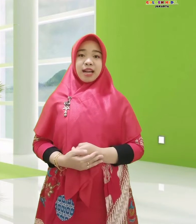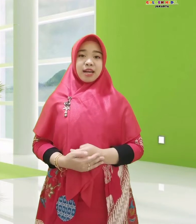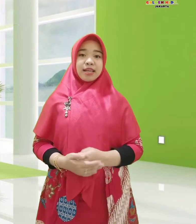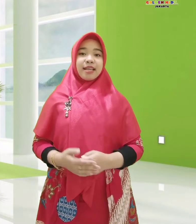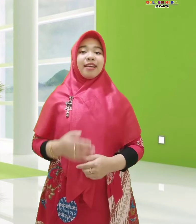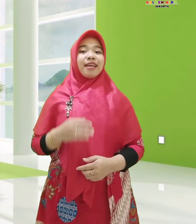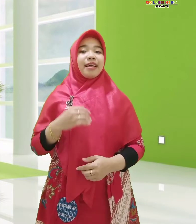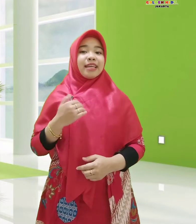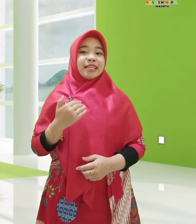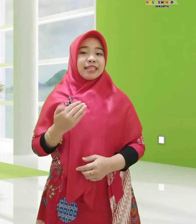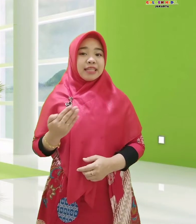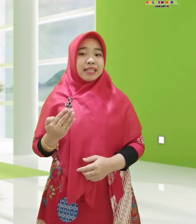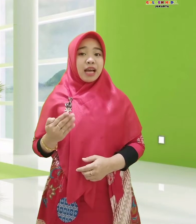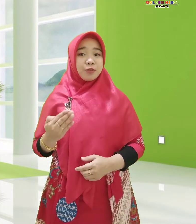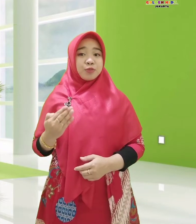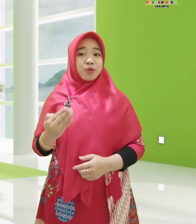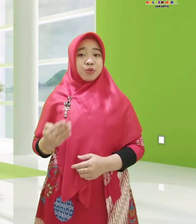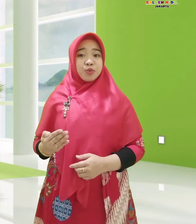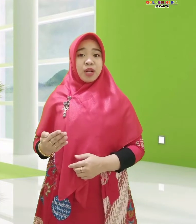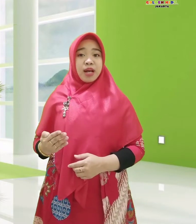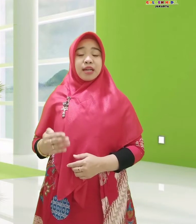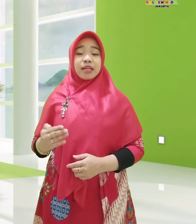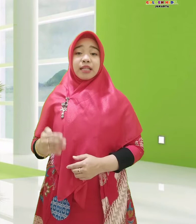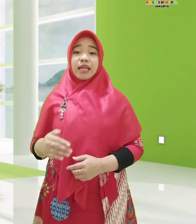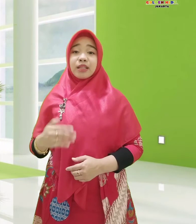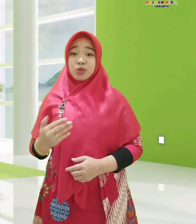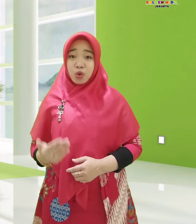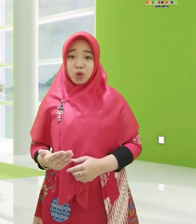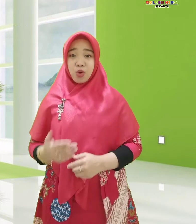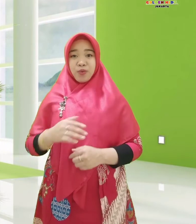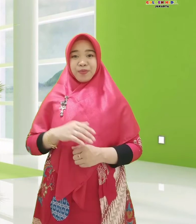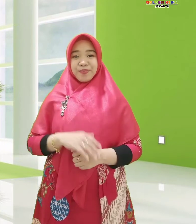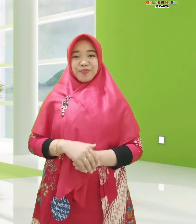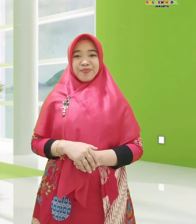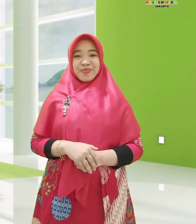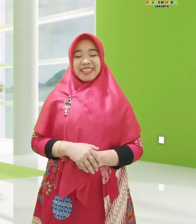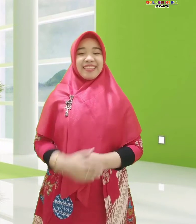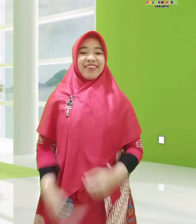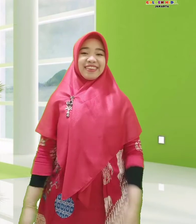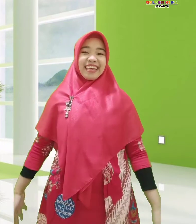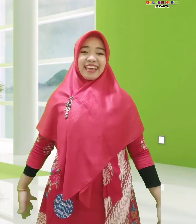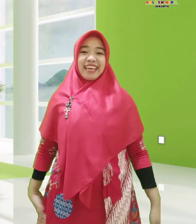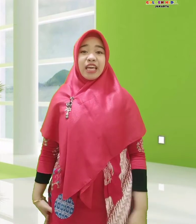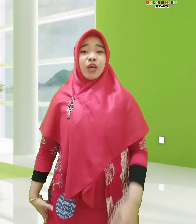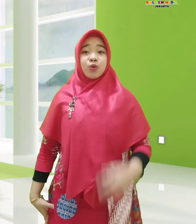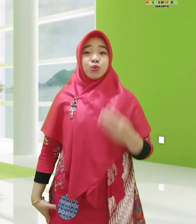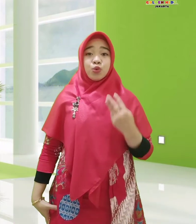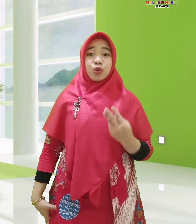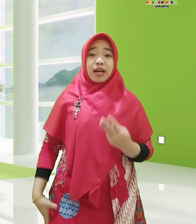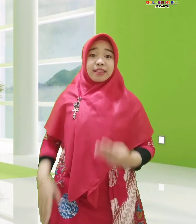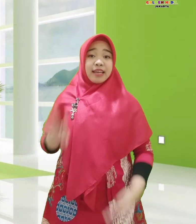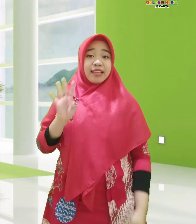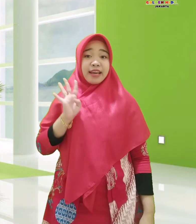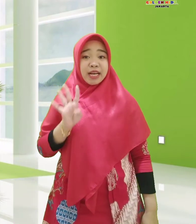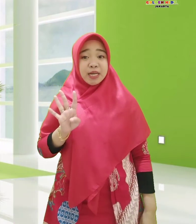anak, kita harus menggunakan kata tolong. Oke, untuk kata-kata yang